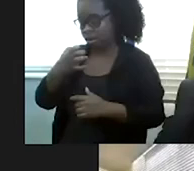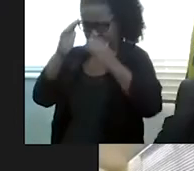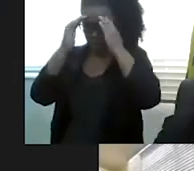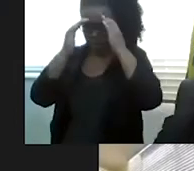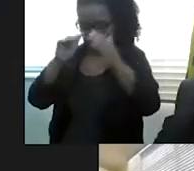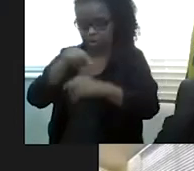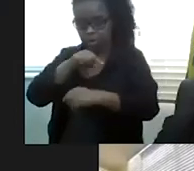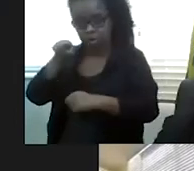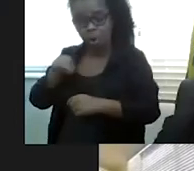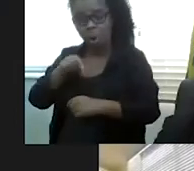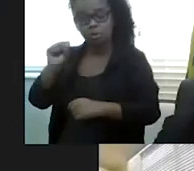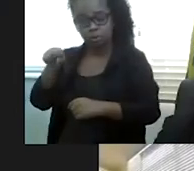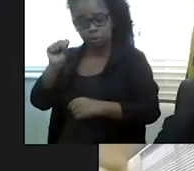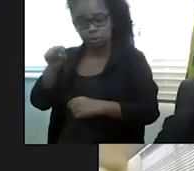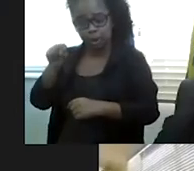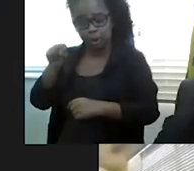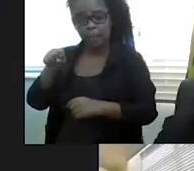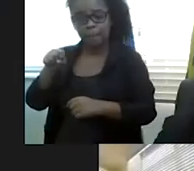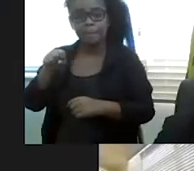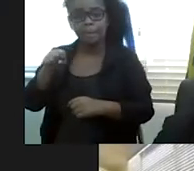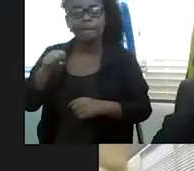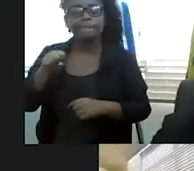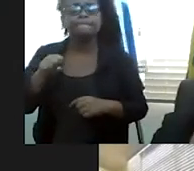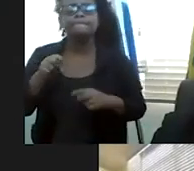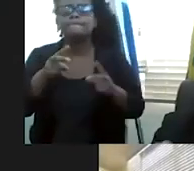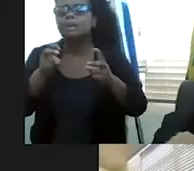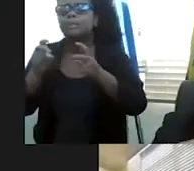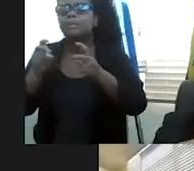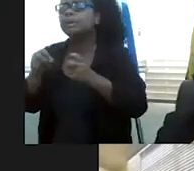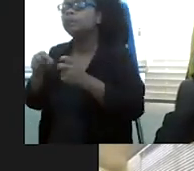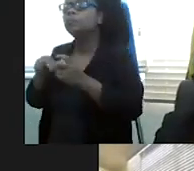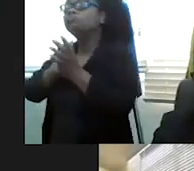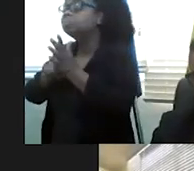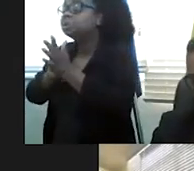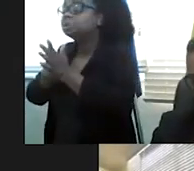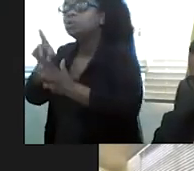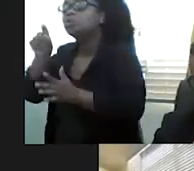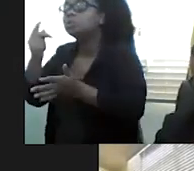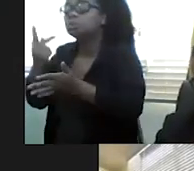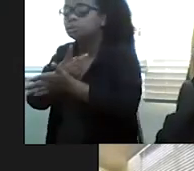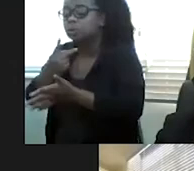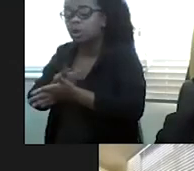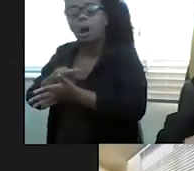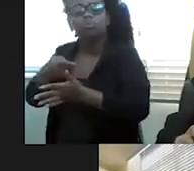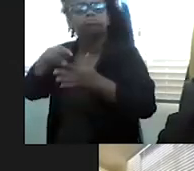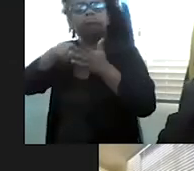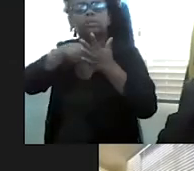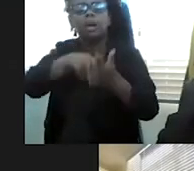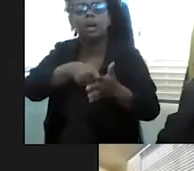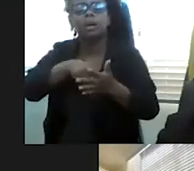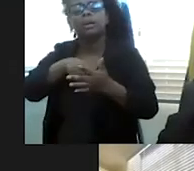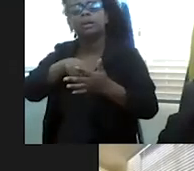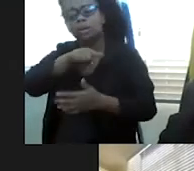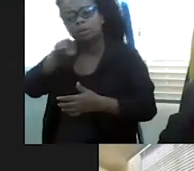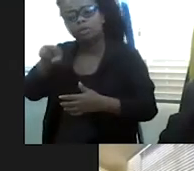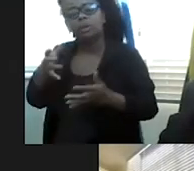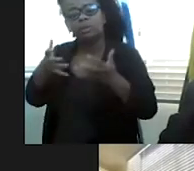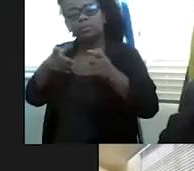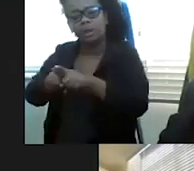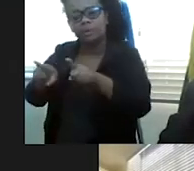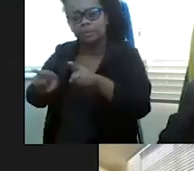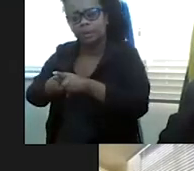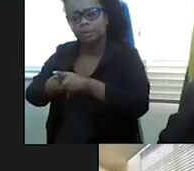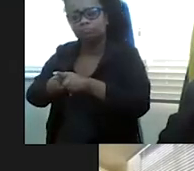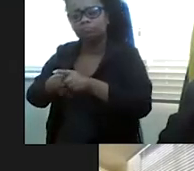estaremos aí averiguando as denúncias. E gostaria também de pegar um